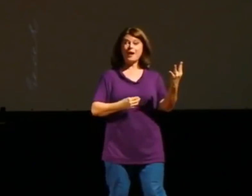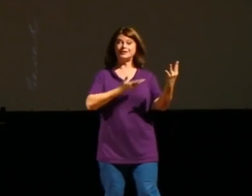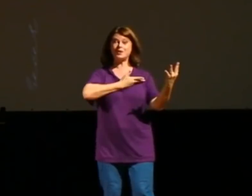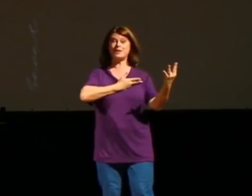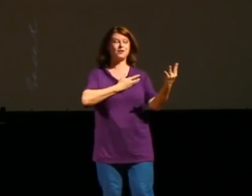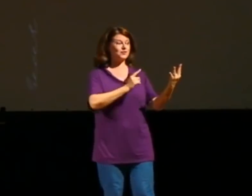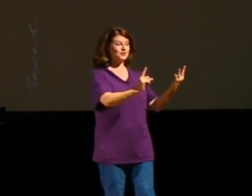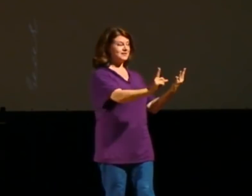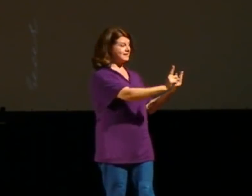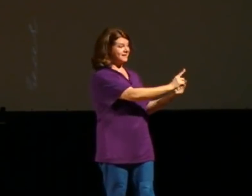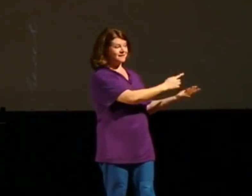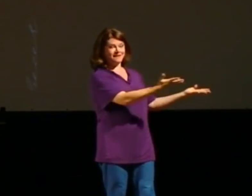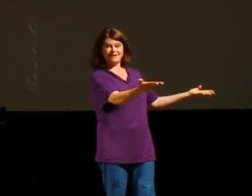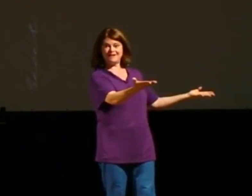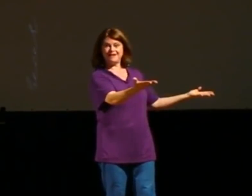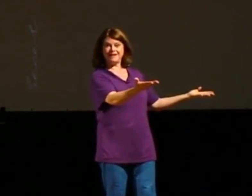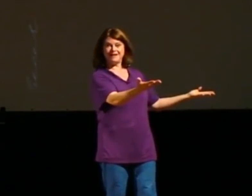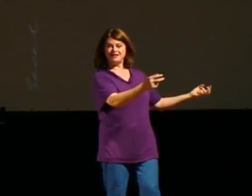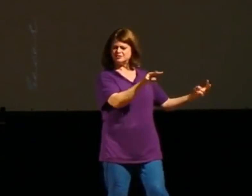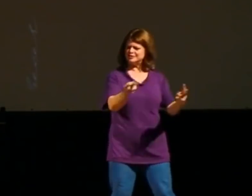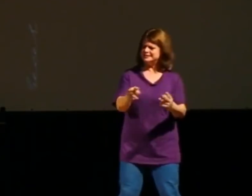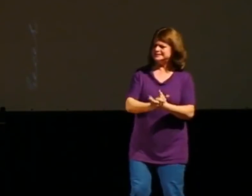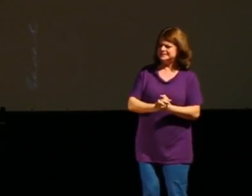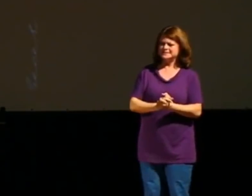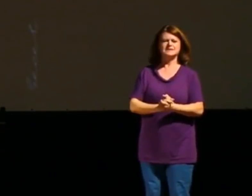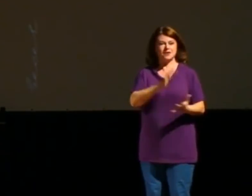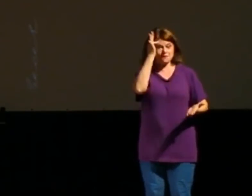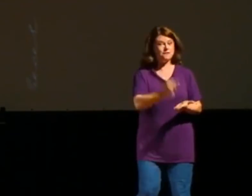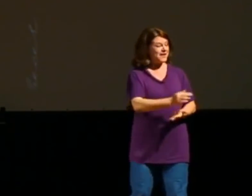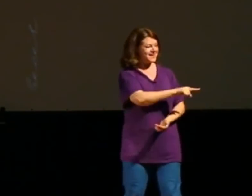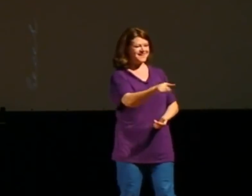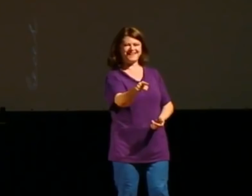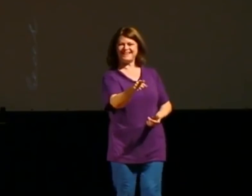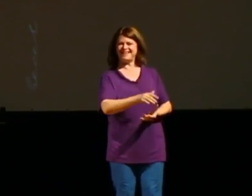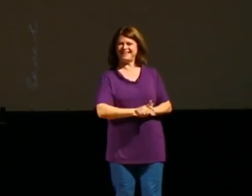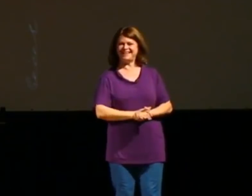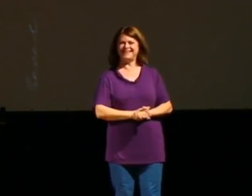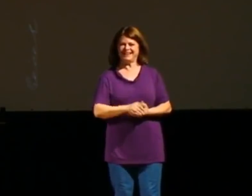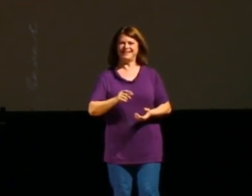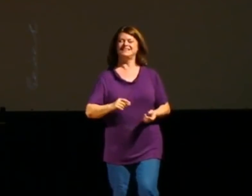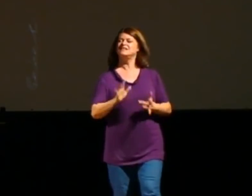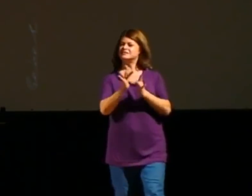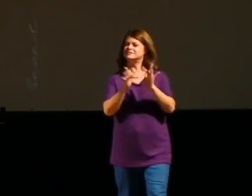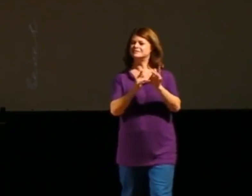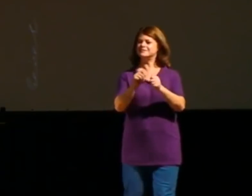experimentaram. E aí, Jesus faz algo que a gente não está acostumado hoje na